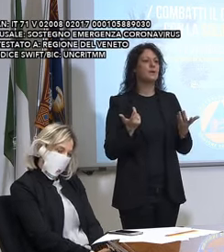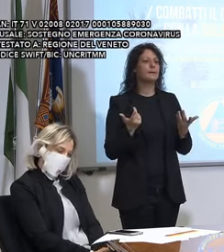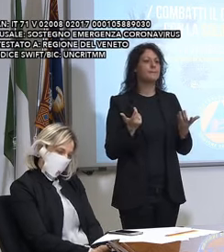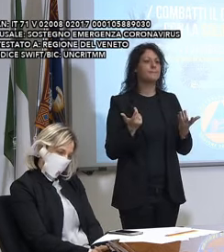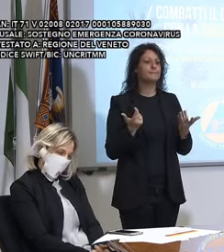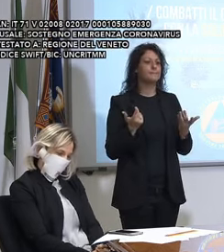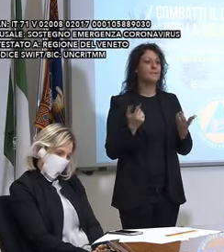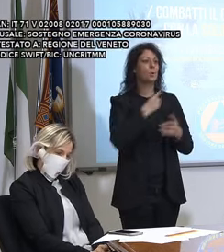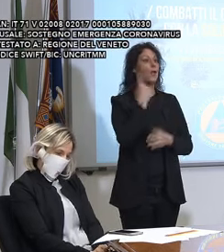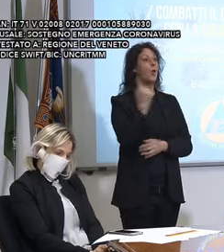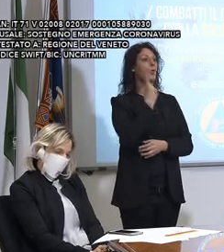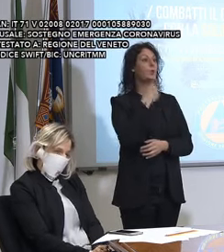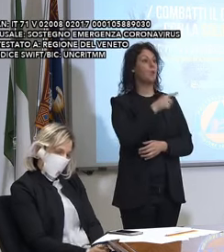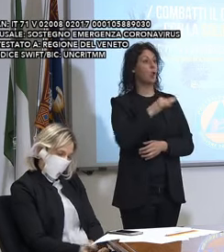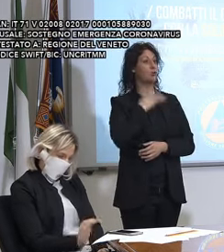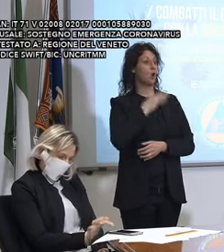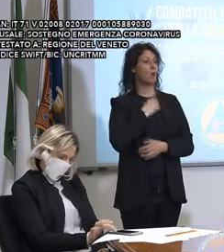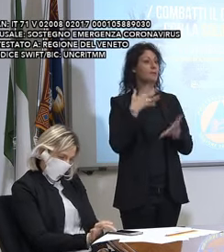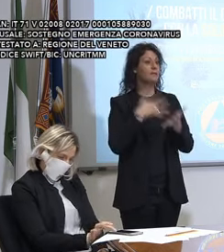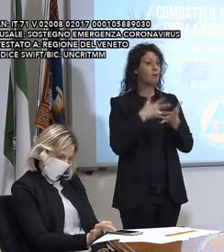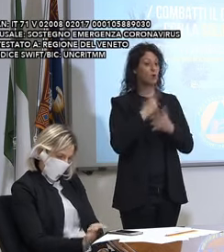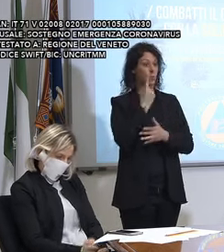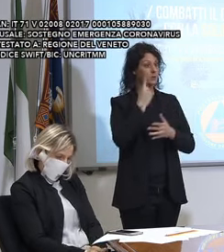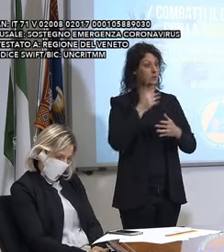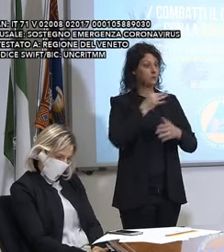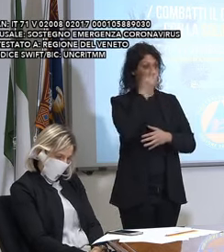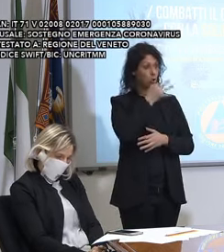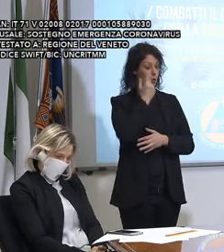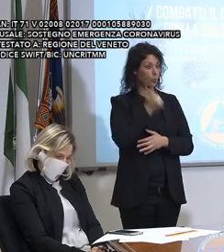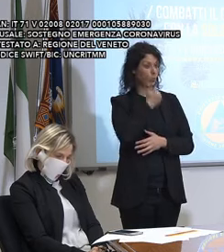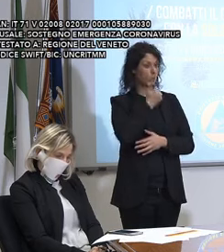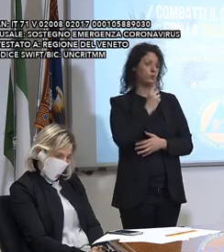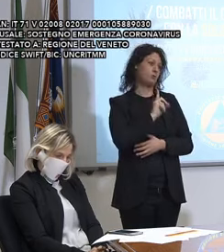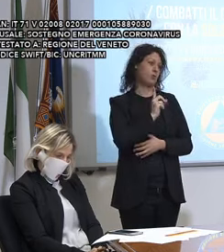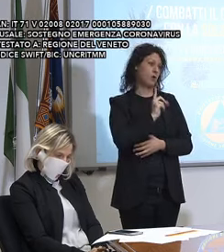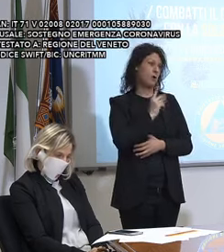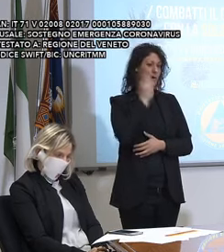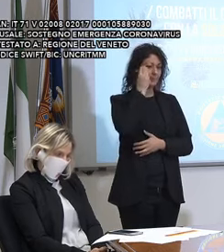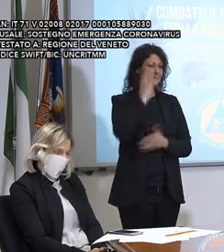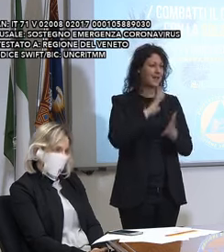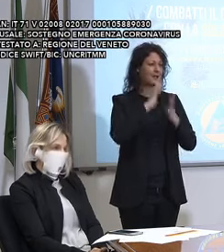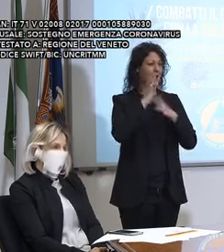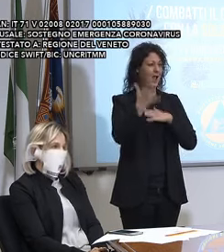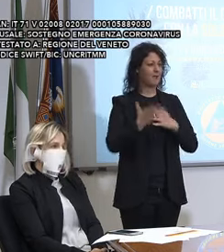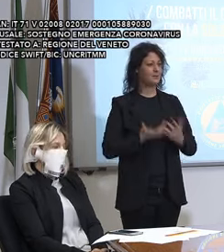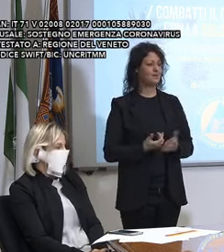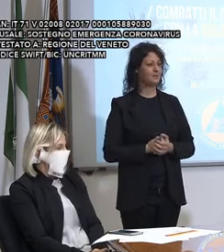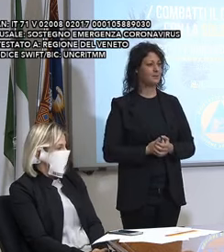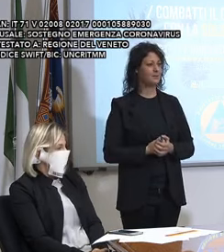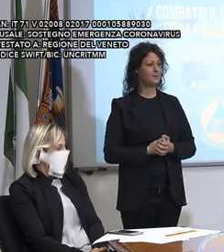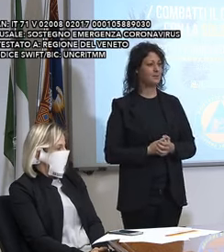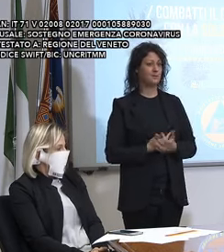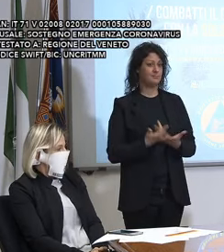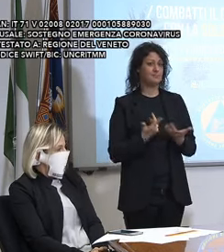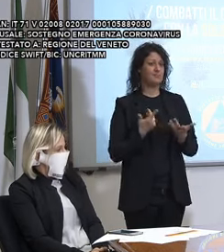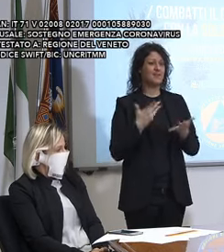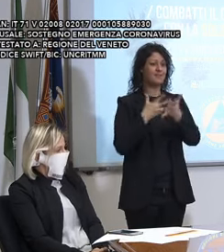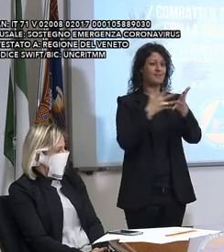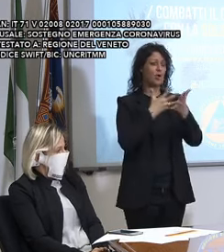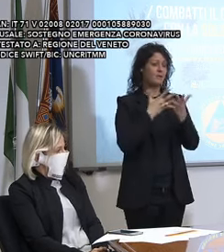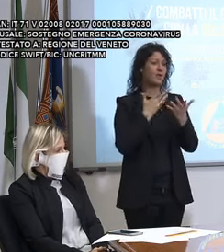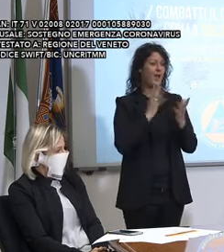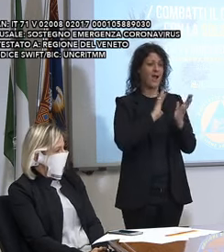sia l'unica categoria a soffrire. Pensate ai commercianti, cioè, è totale il